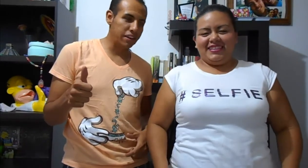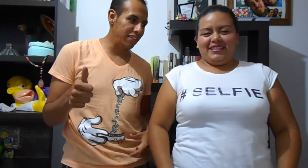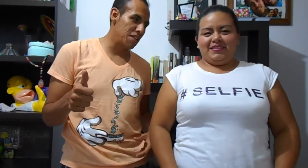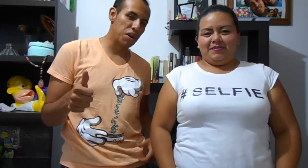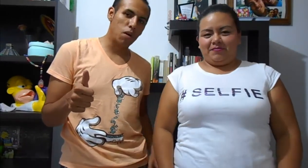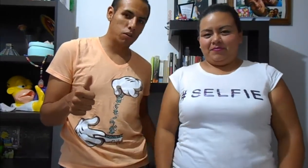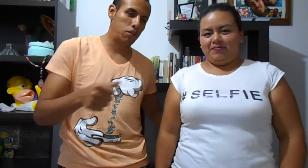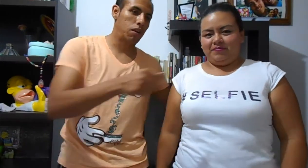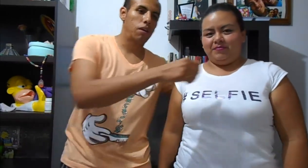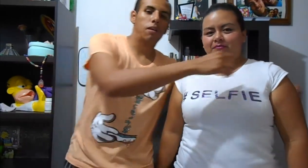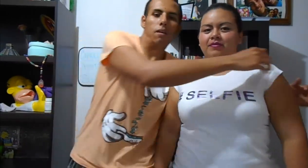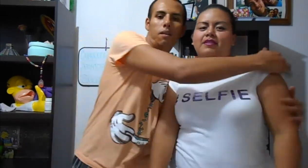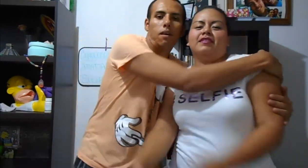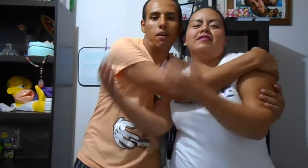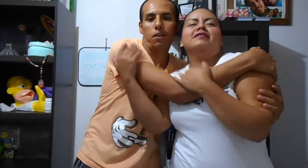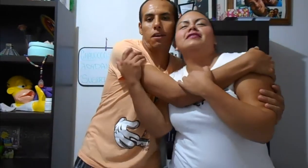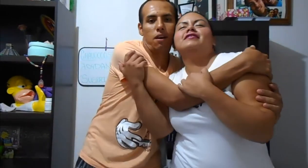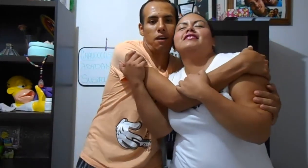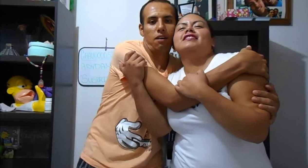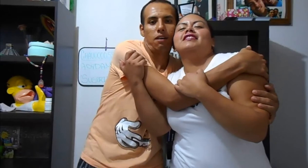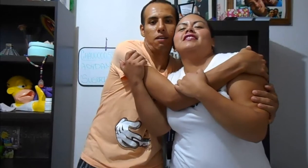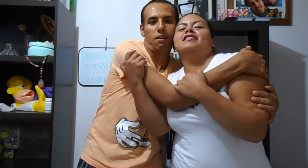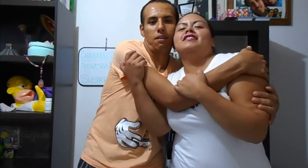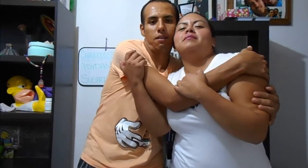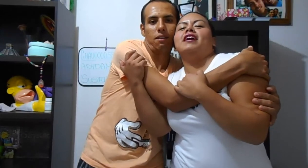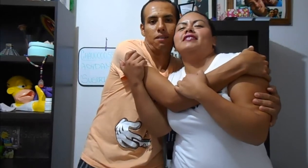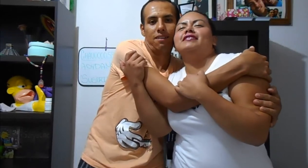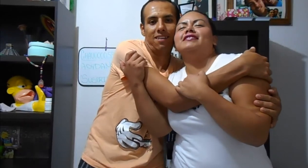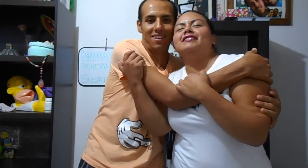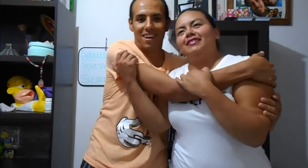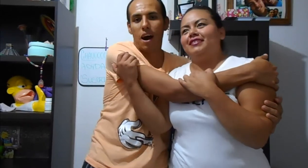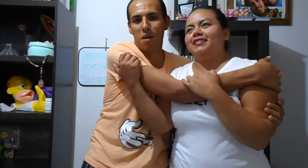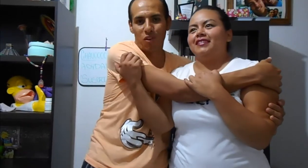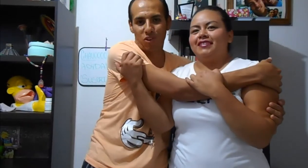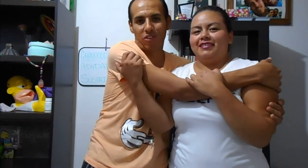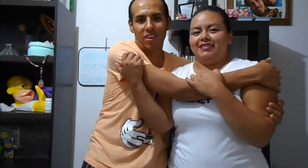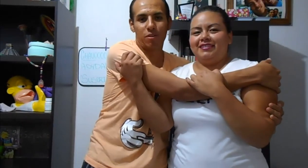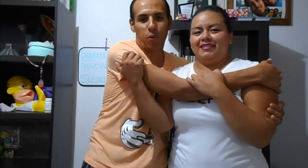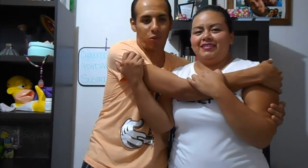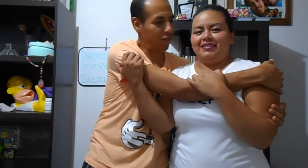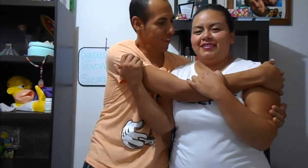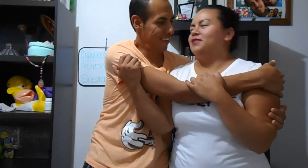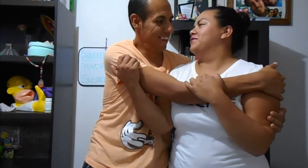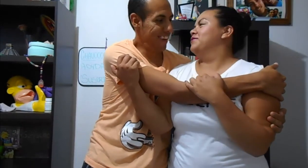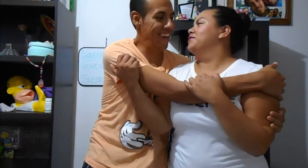compadres y amigos, Adriana, Damián. amados esposos.